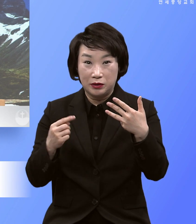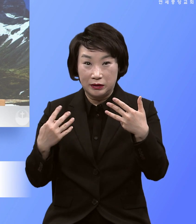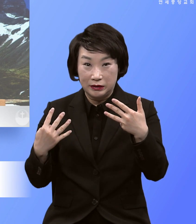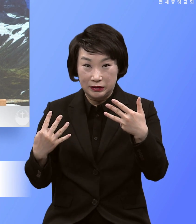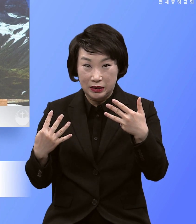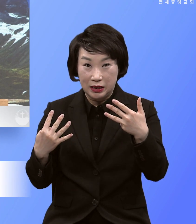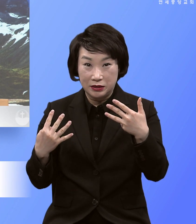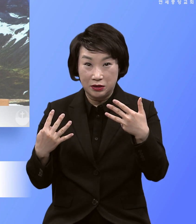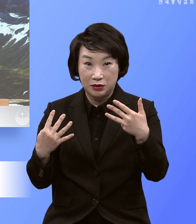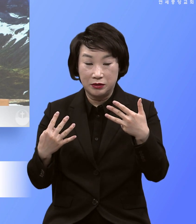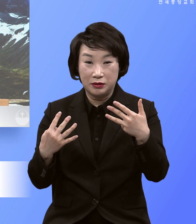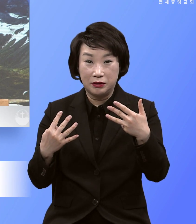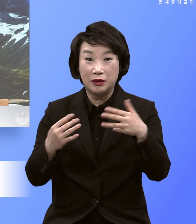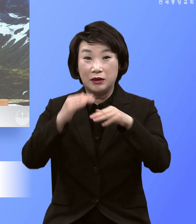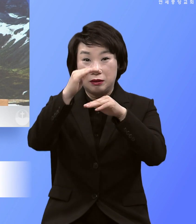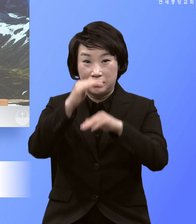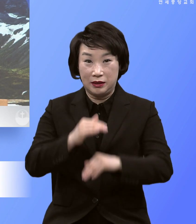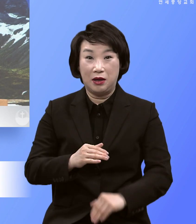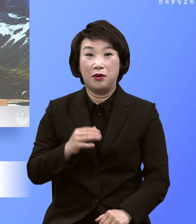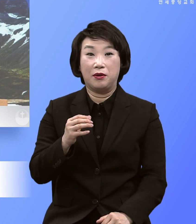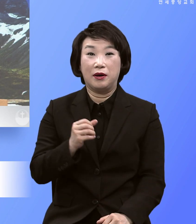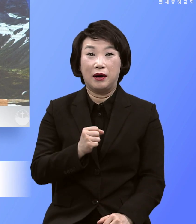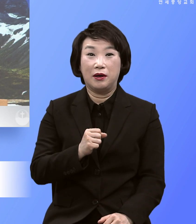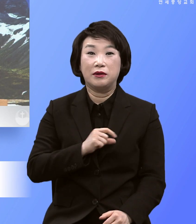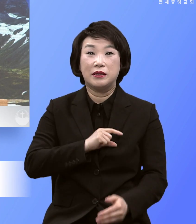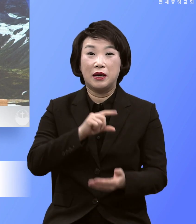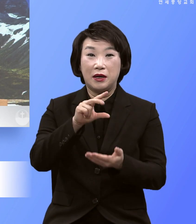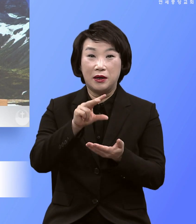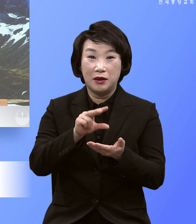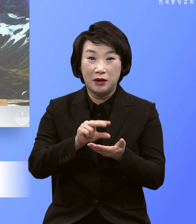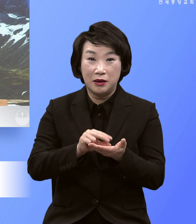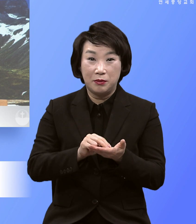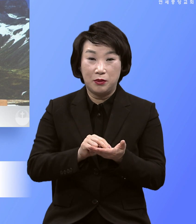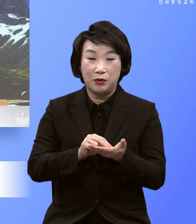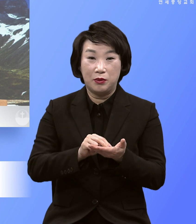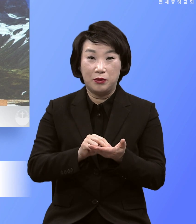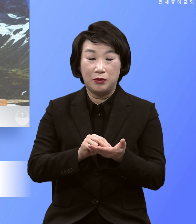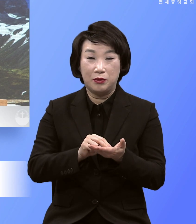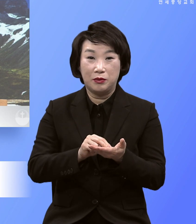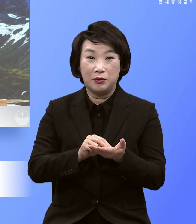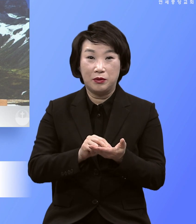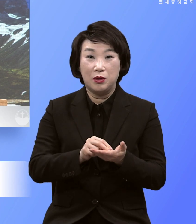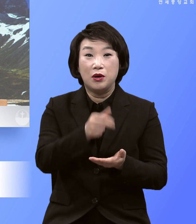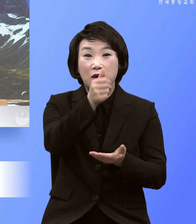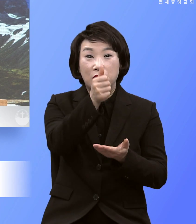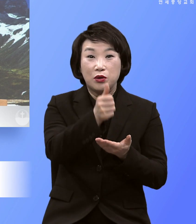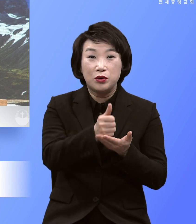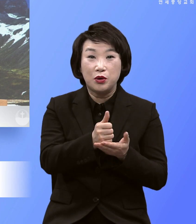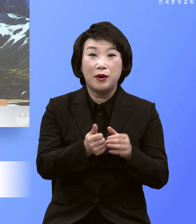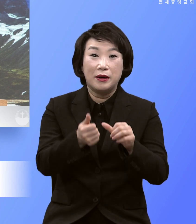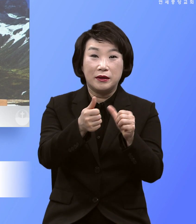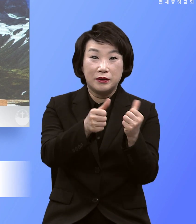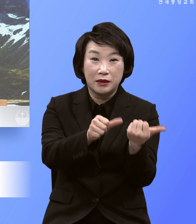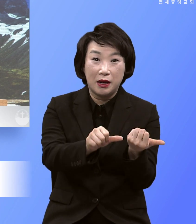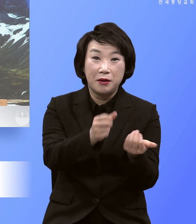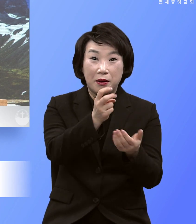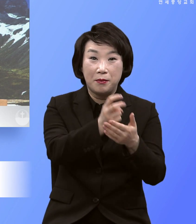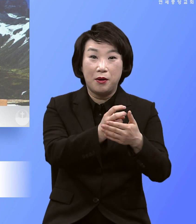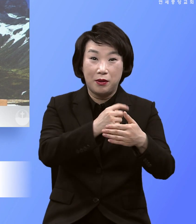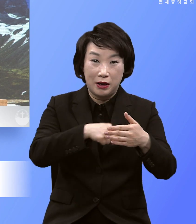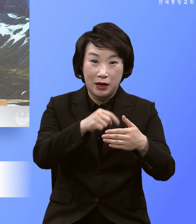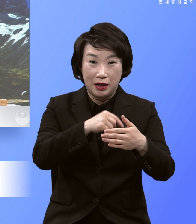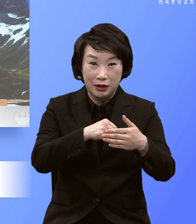1절에서 4절의 본문의 말씀을 중심으로 죄와